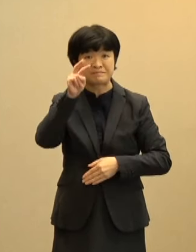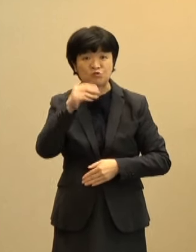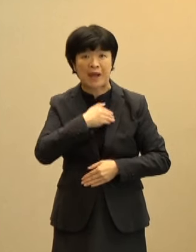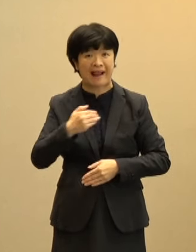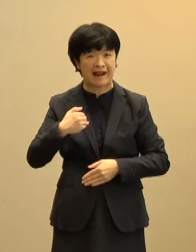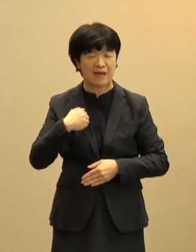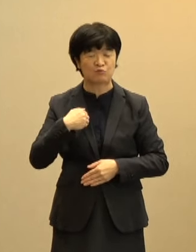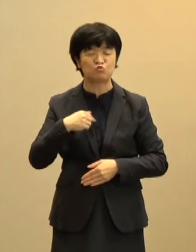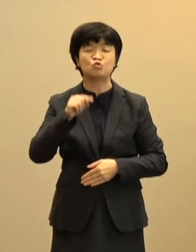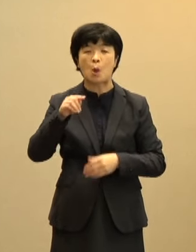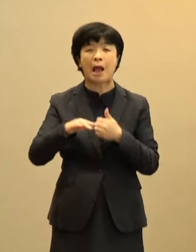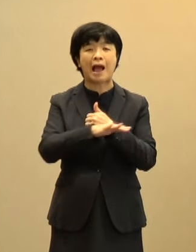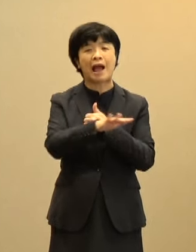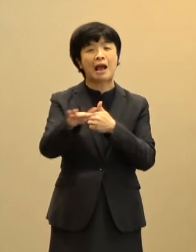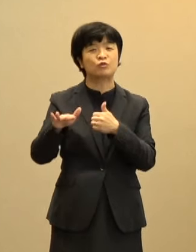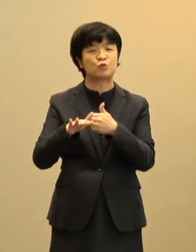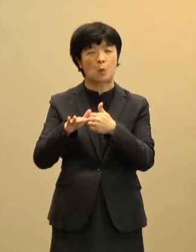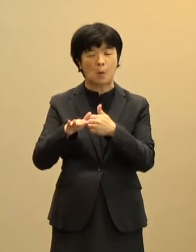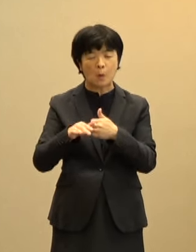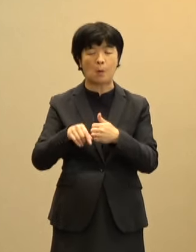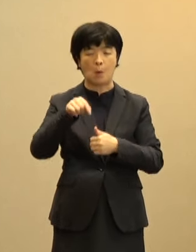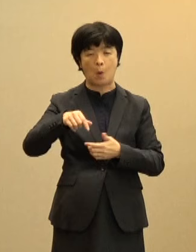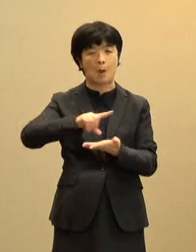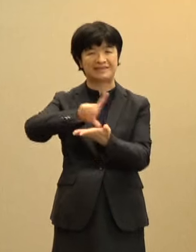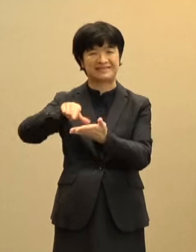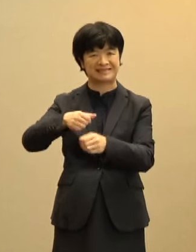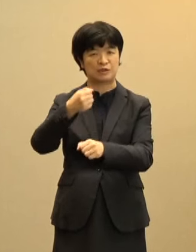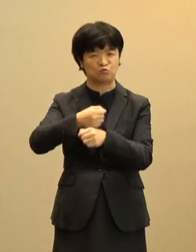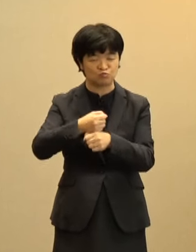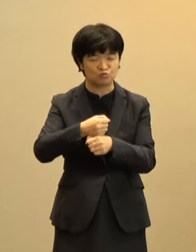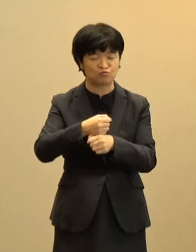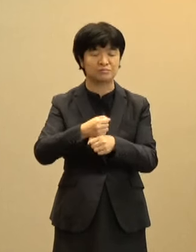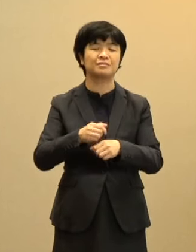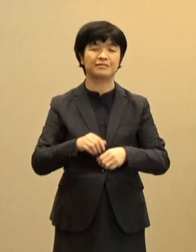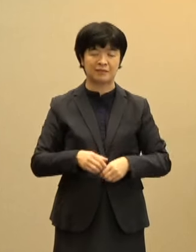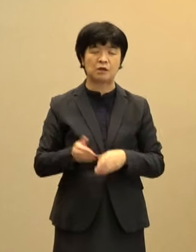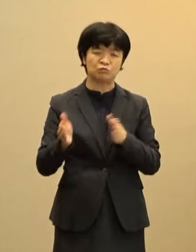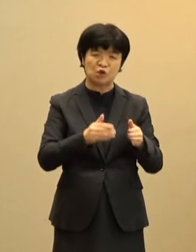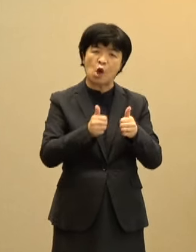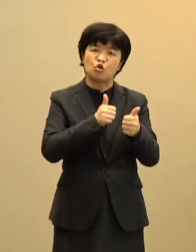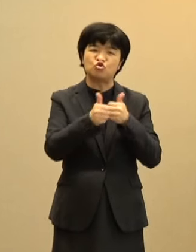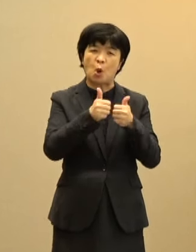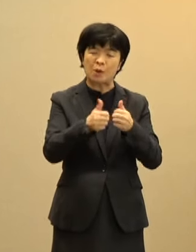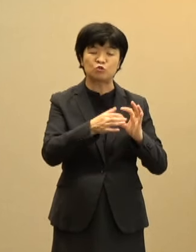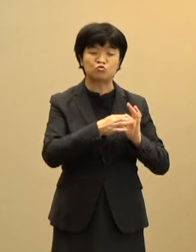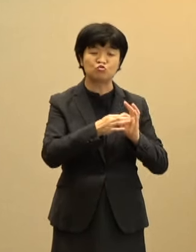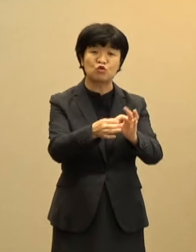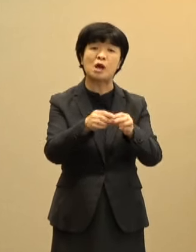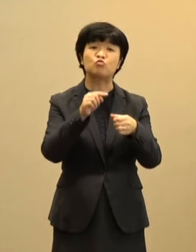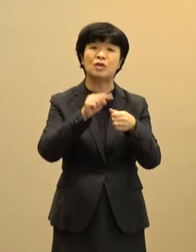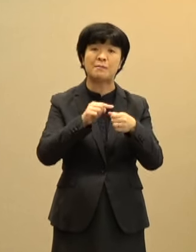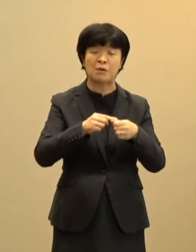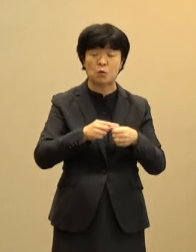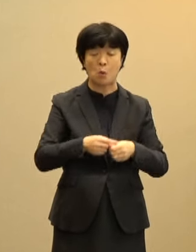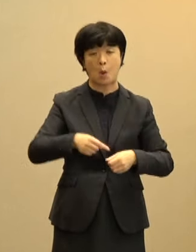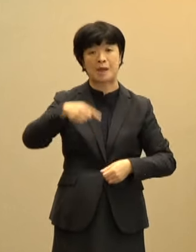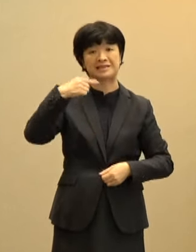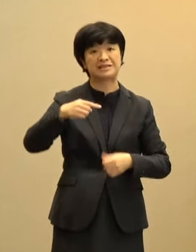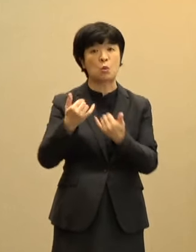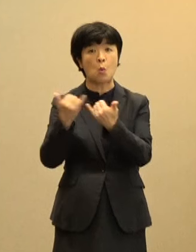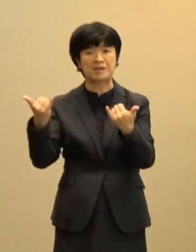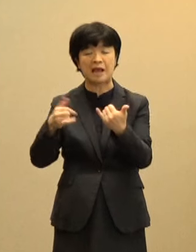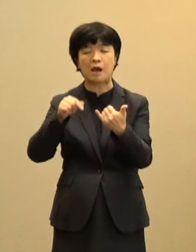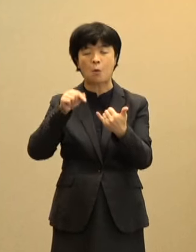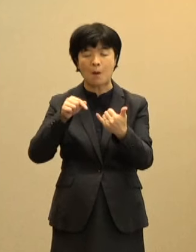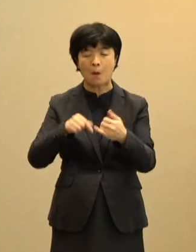域でしっかり用意をしていくということと、競技を続けられるその指導者のジュニア世代からの育成と指導